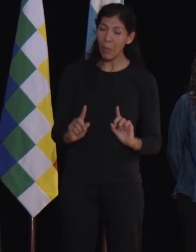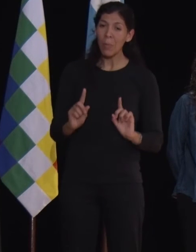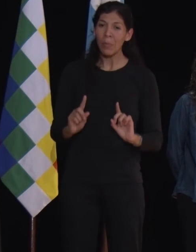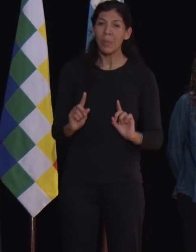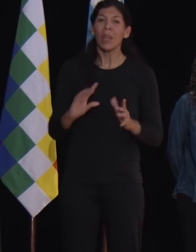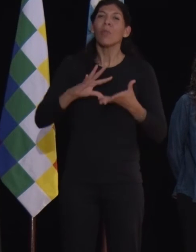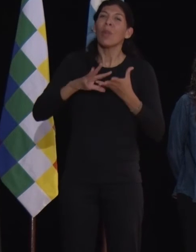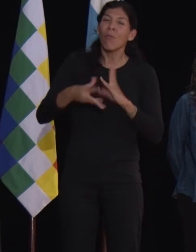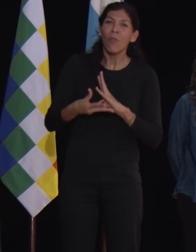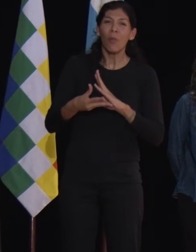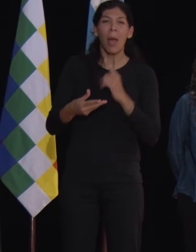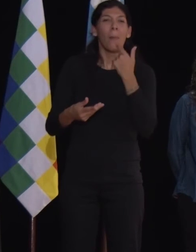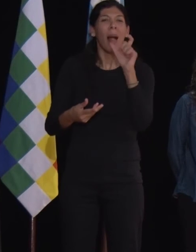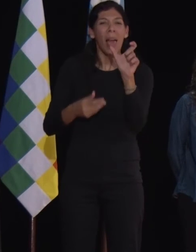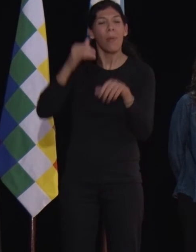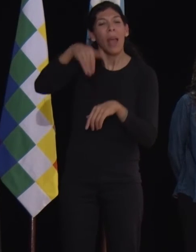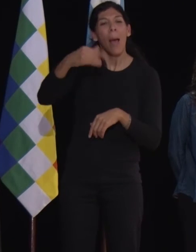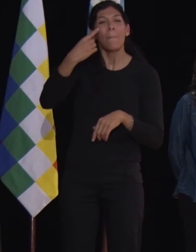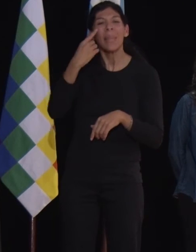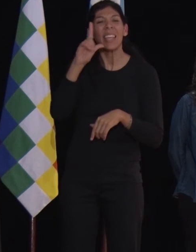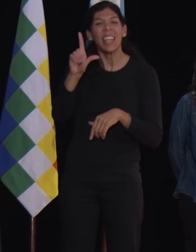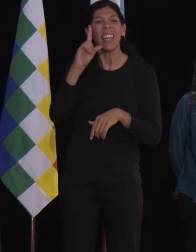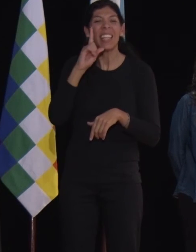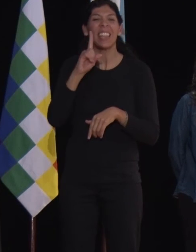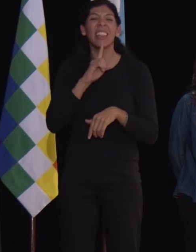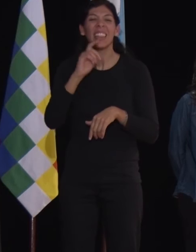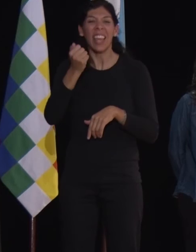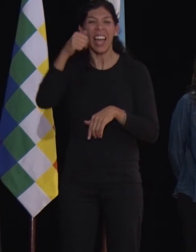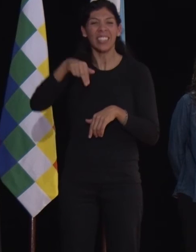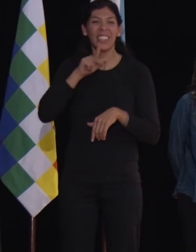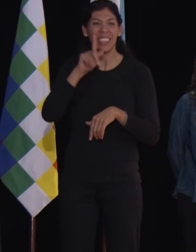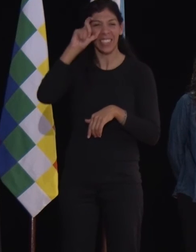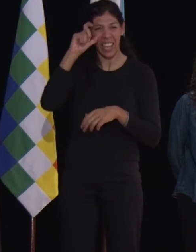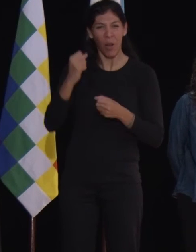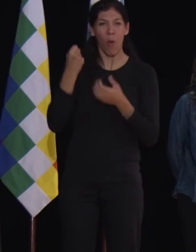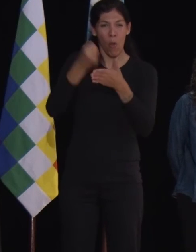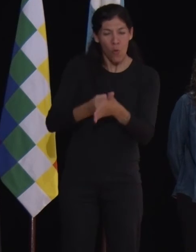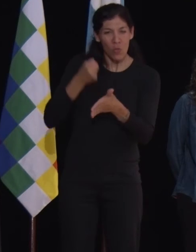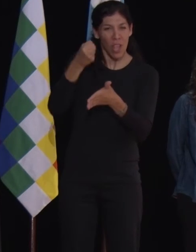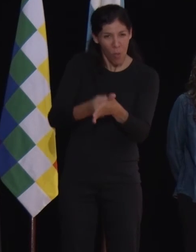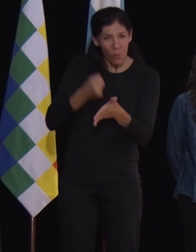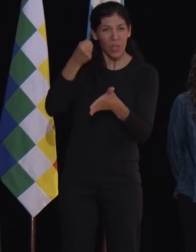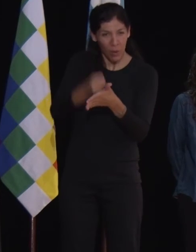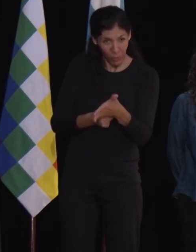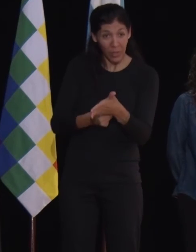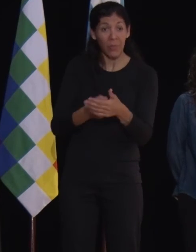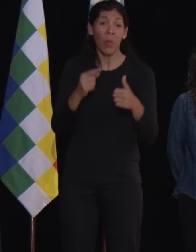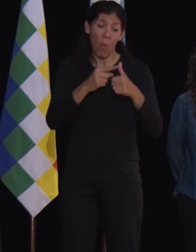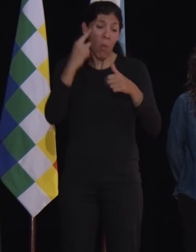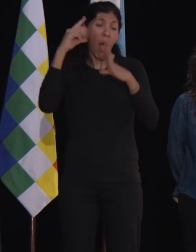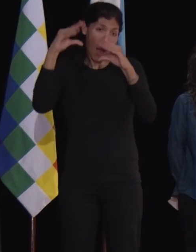militantes uso estas palabras en ningún sentido político que se viene entienda pero sí que necesitamos además de capacitarnos